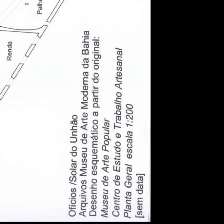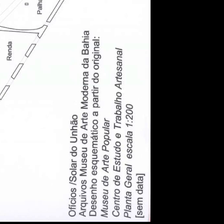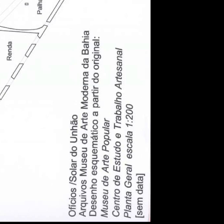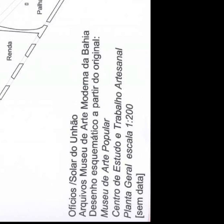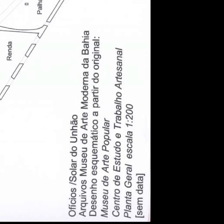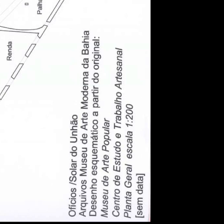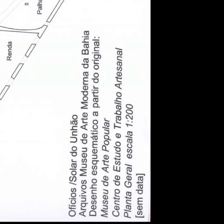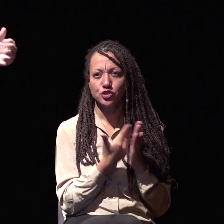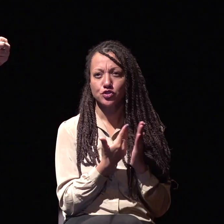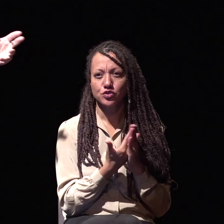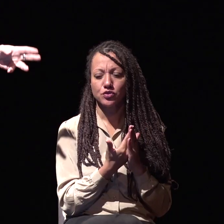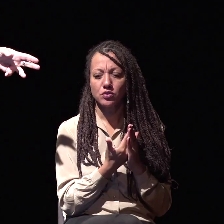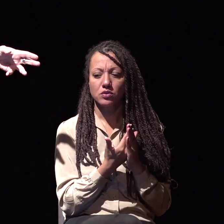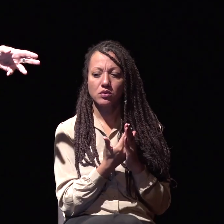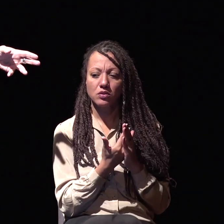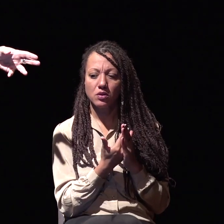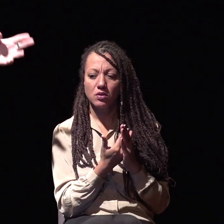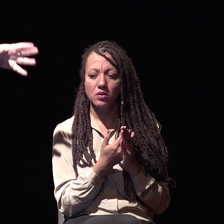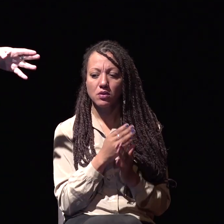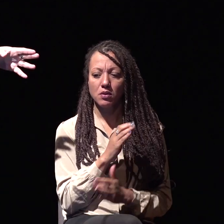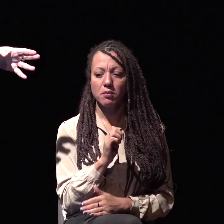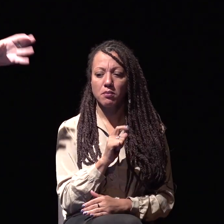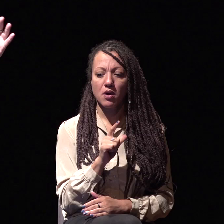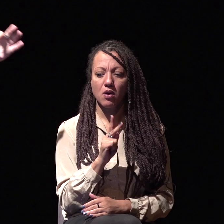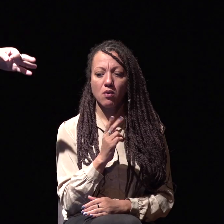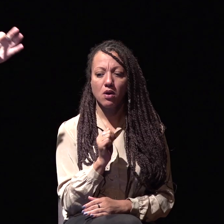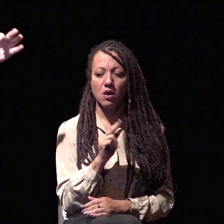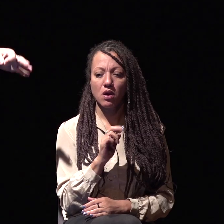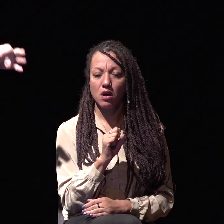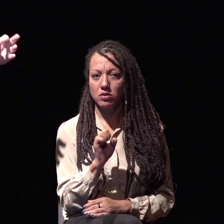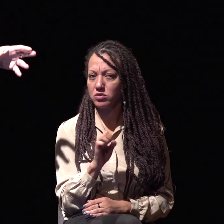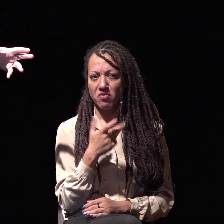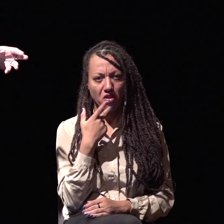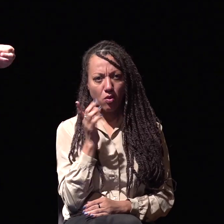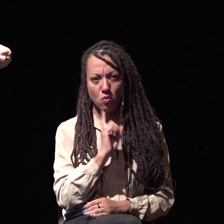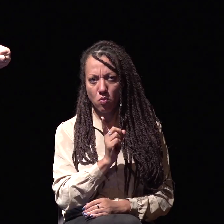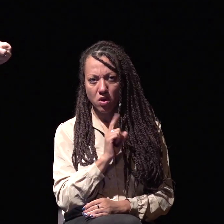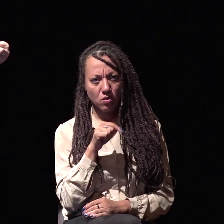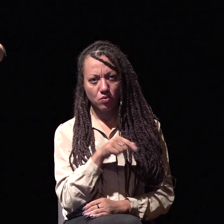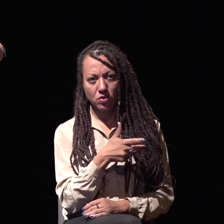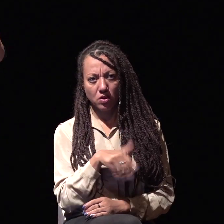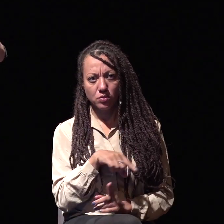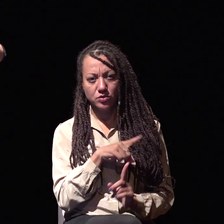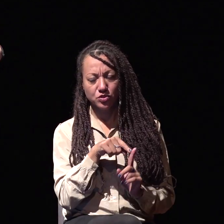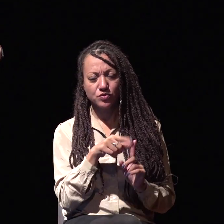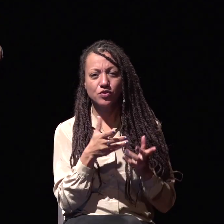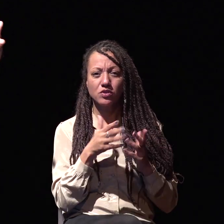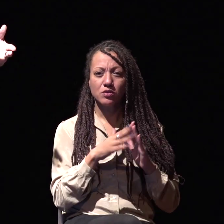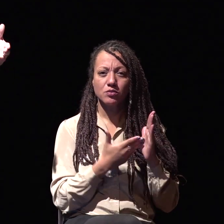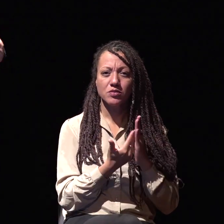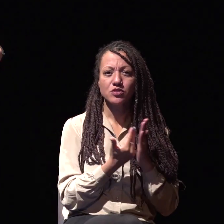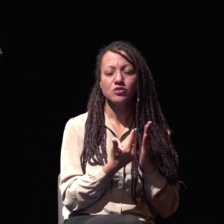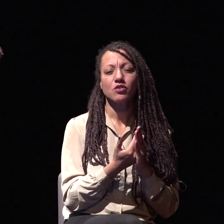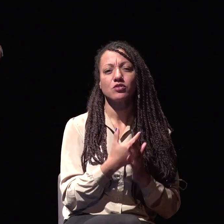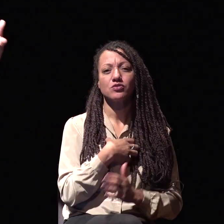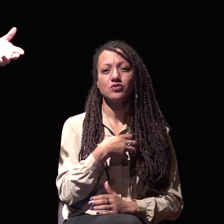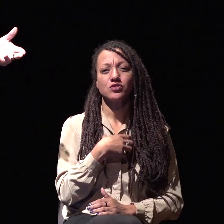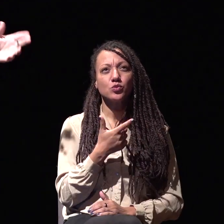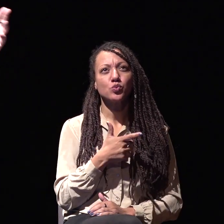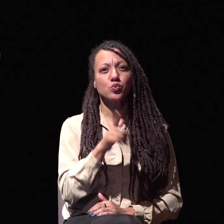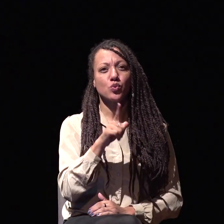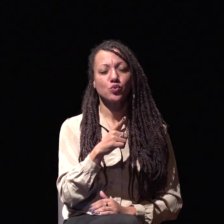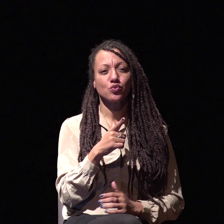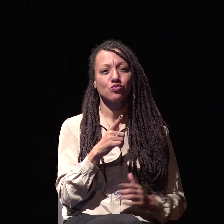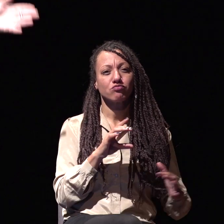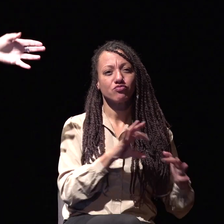seria a escola de Ulm ou a Bauhaus. Ela diz literalmente, não nos interessa isso, nós queremos uma escola que seja telúrica, que tenha um outro tipo de